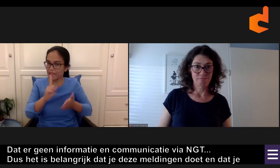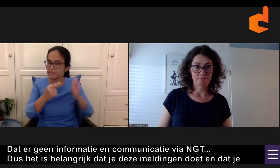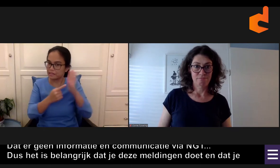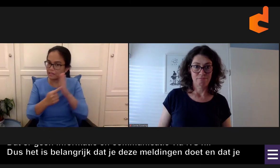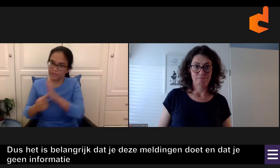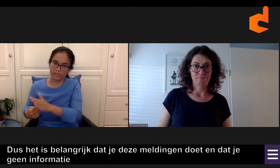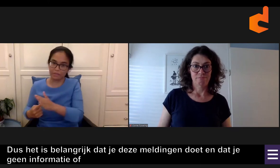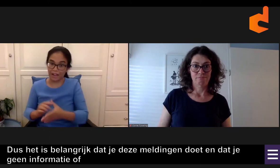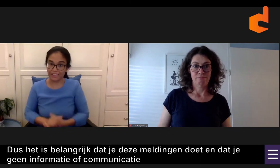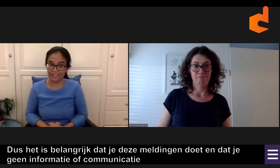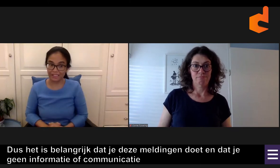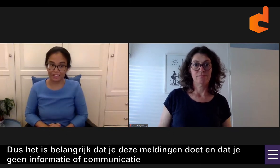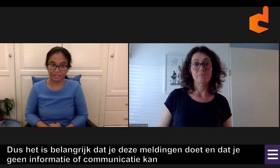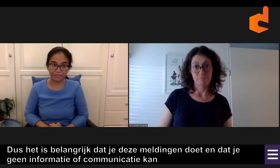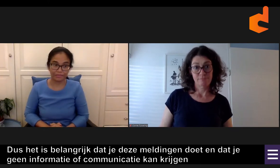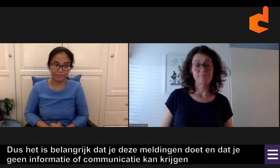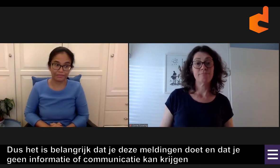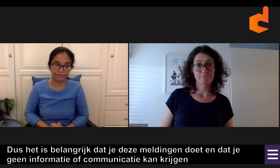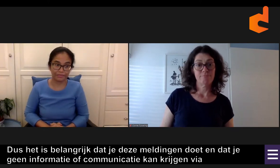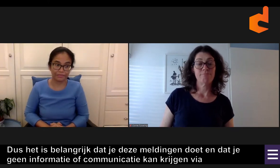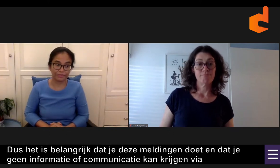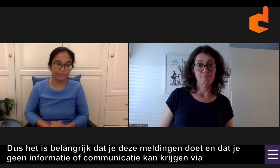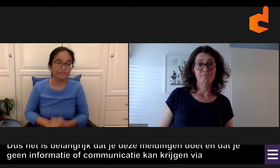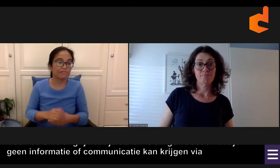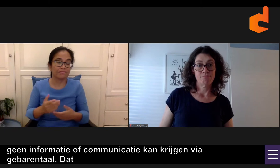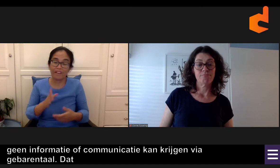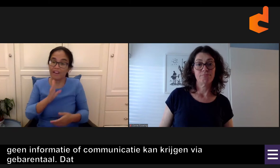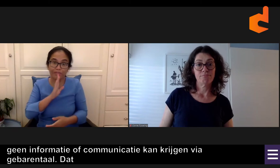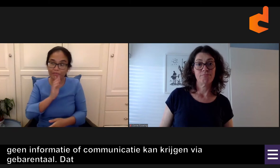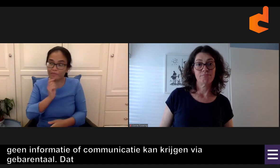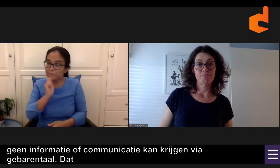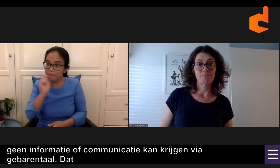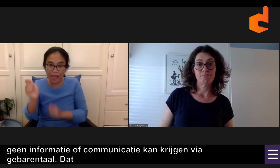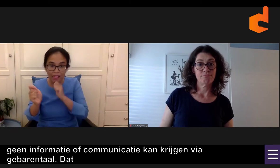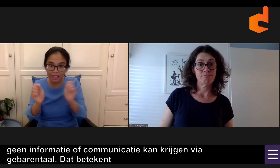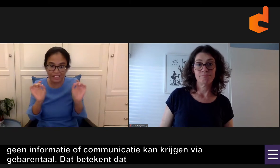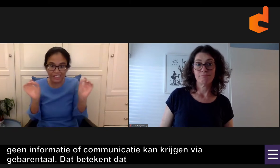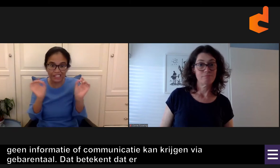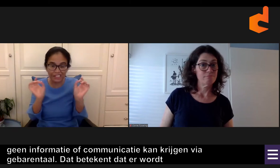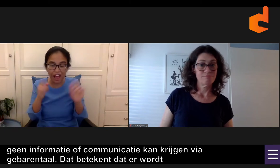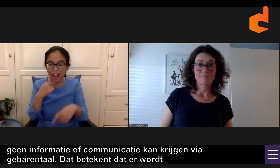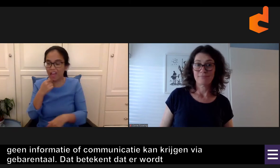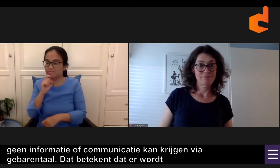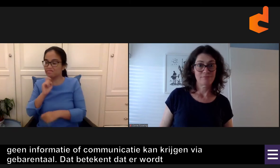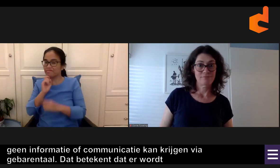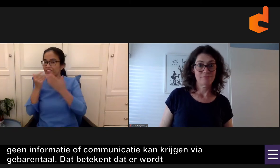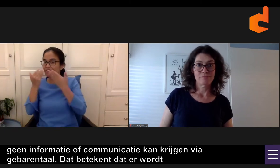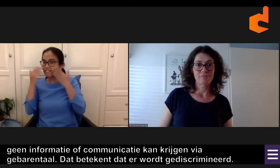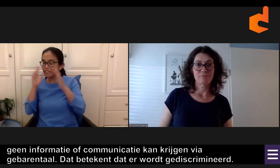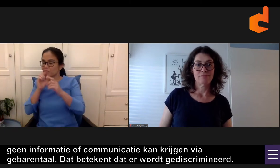kan krijgen via gebarentaal. Want dat betekent dat er wordt gediscrimineerd. Op het moment dat je geen enkele melding